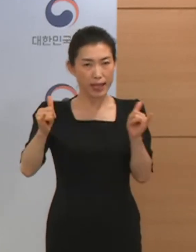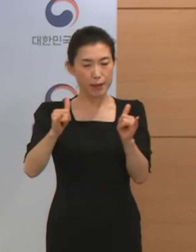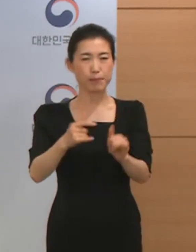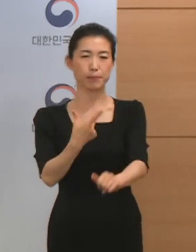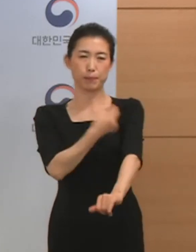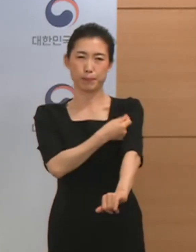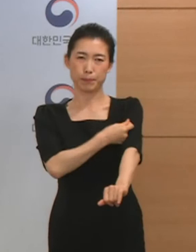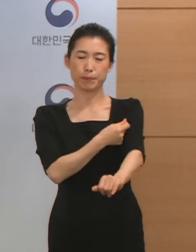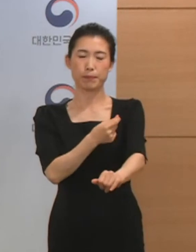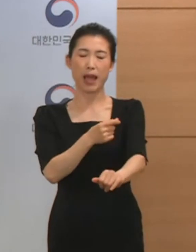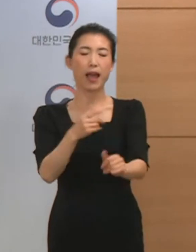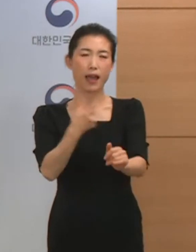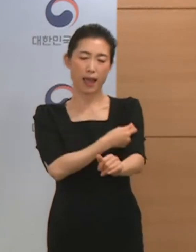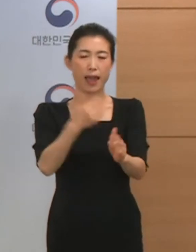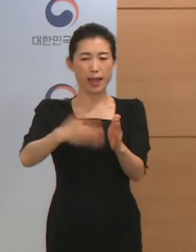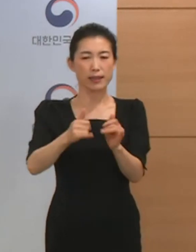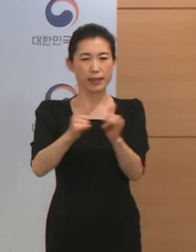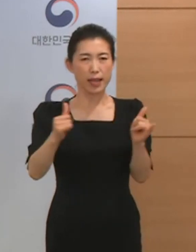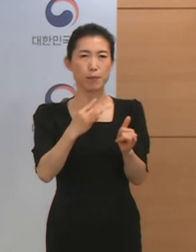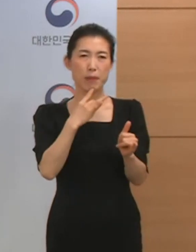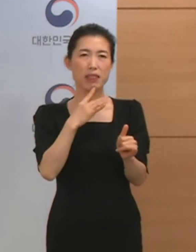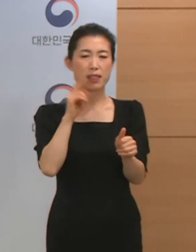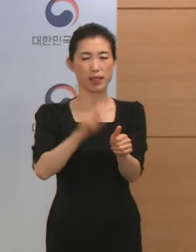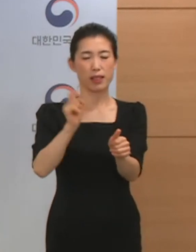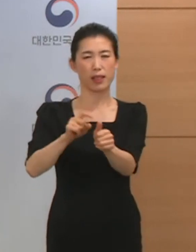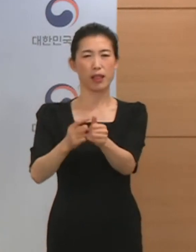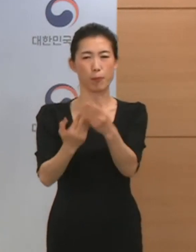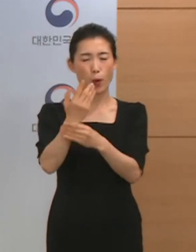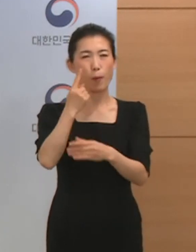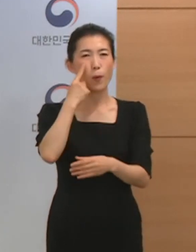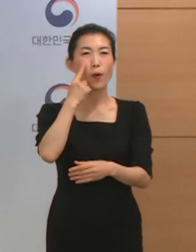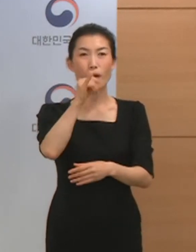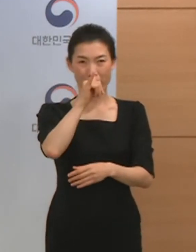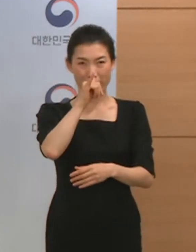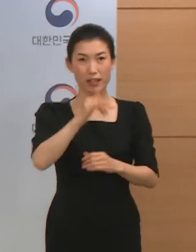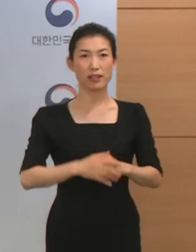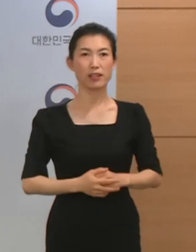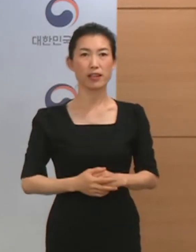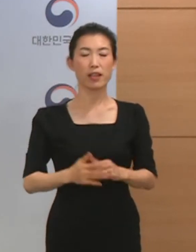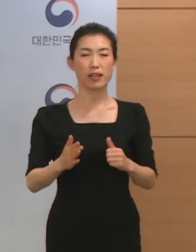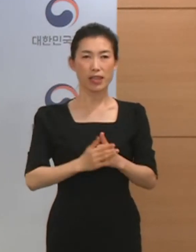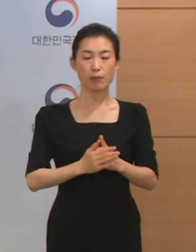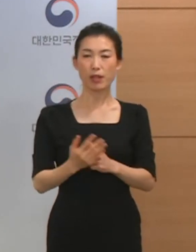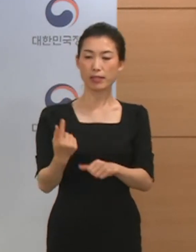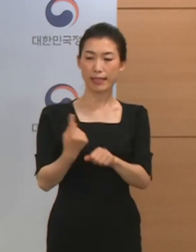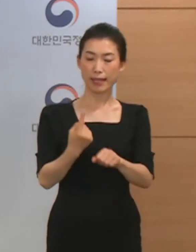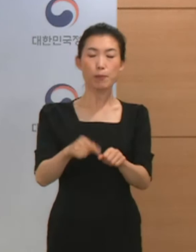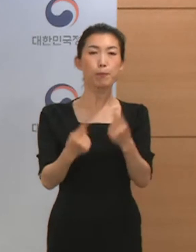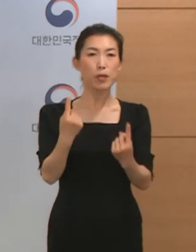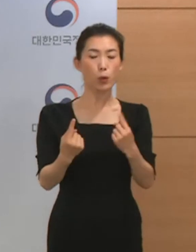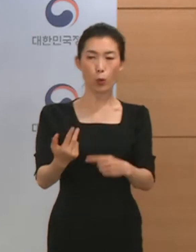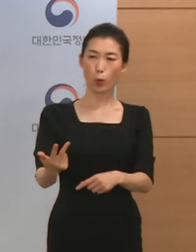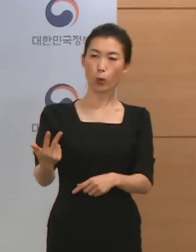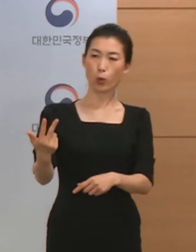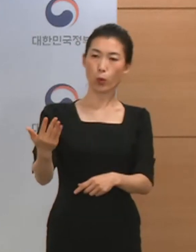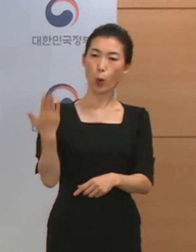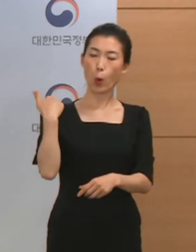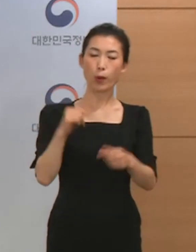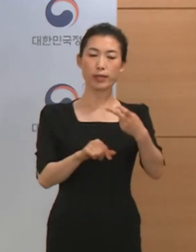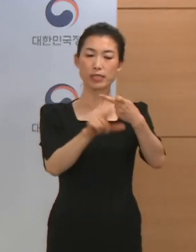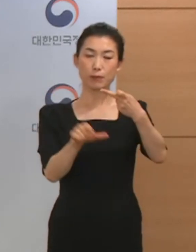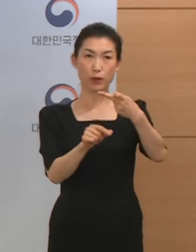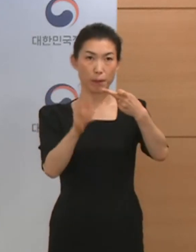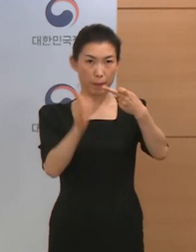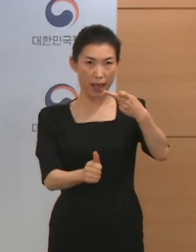감염이 발생하는 현상들이 두드러지게 나타나고 있습니다. 그에 따라서 지난 12월 달에는 한번 요양병원이나